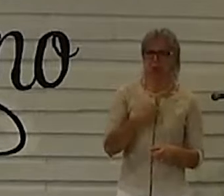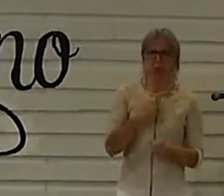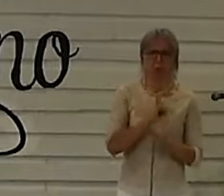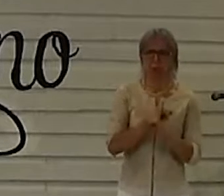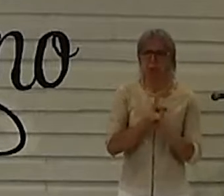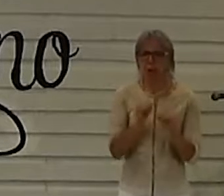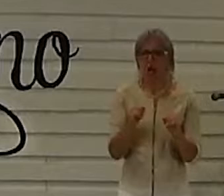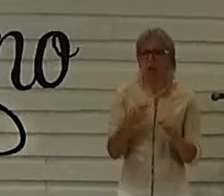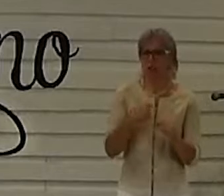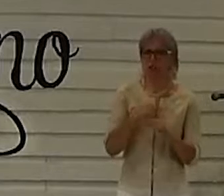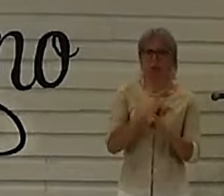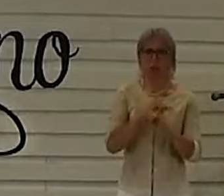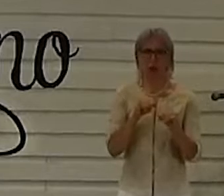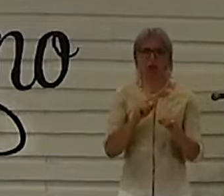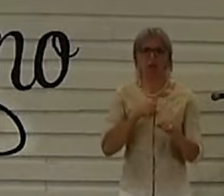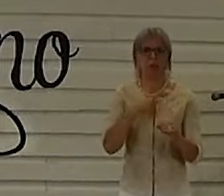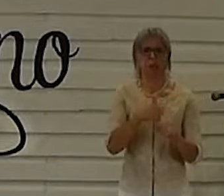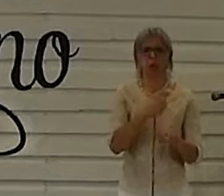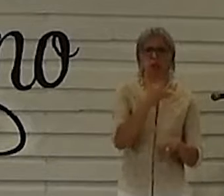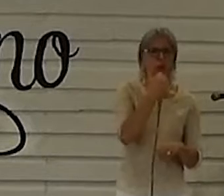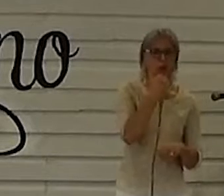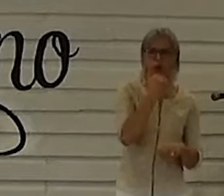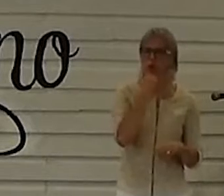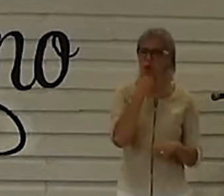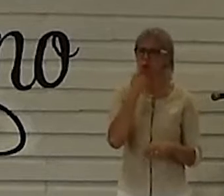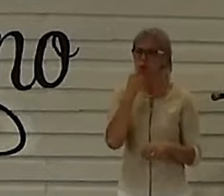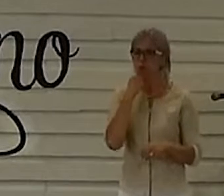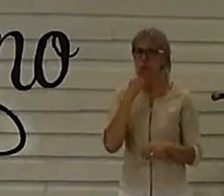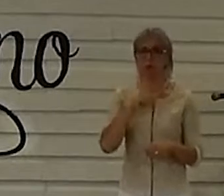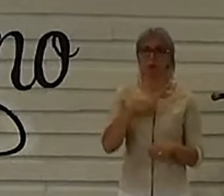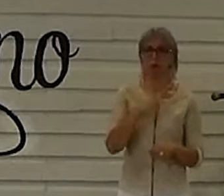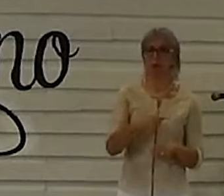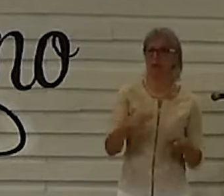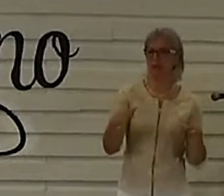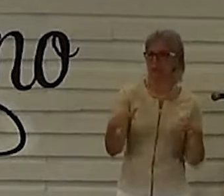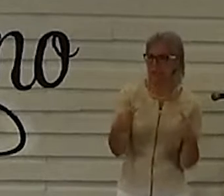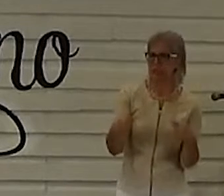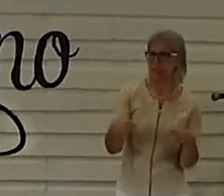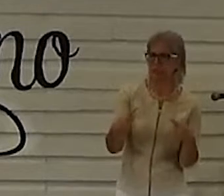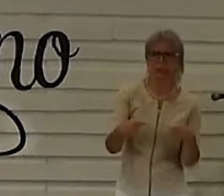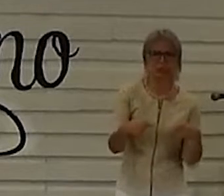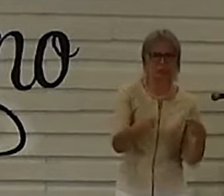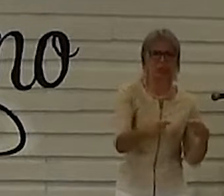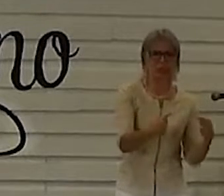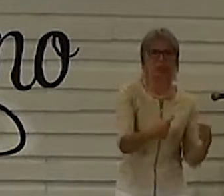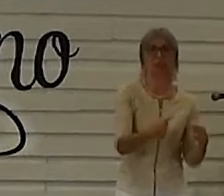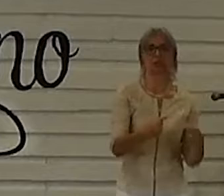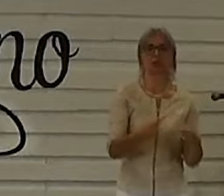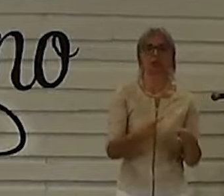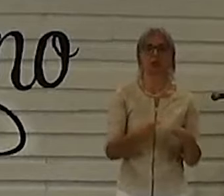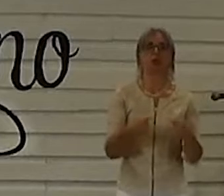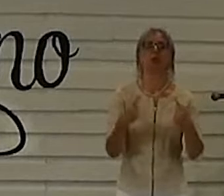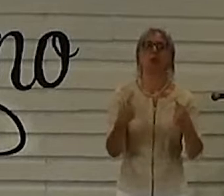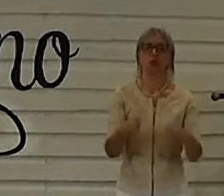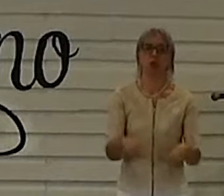Poi si sposa, poi si prendono, si girano le poltrone. Dammi la mia, prendi la tua, io prendo questo, l'altro prendo quest'altro, l'altro. Questo